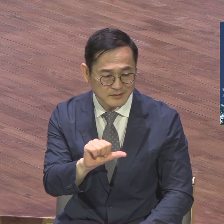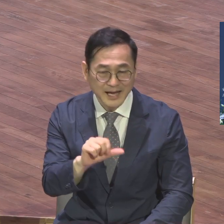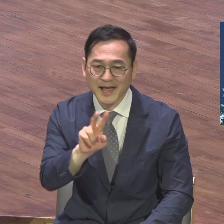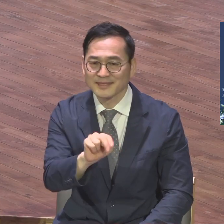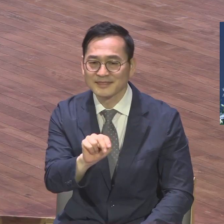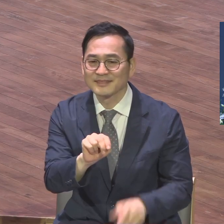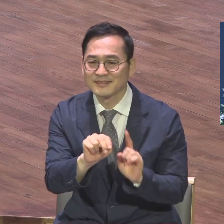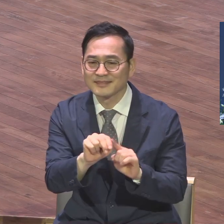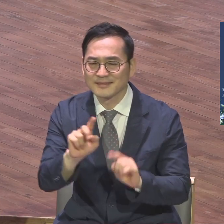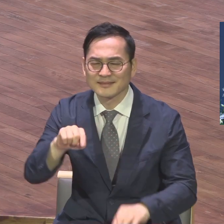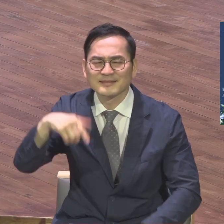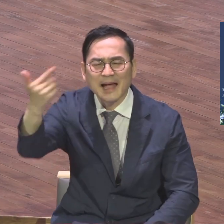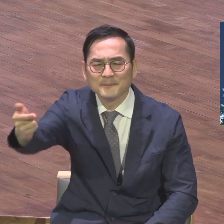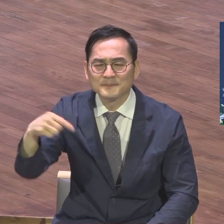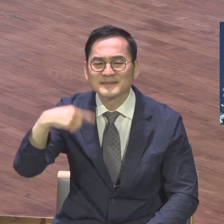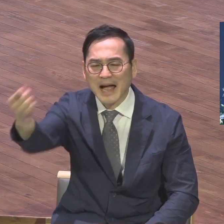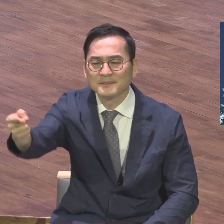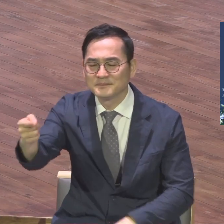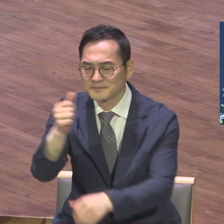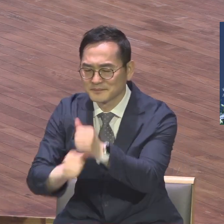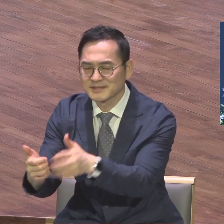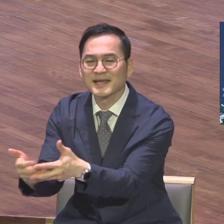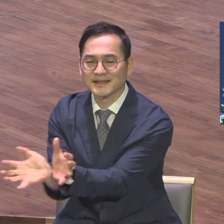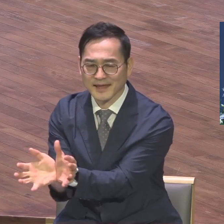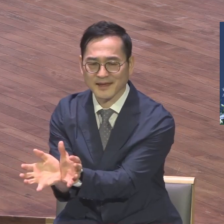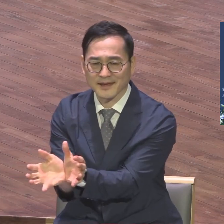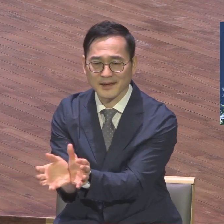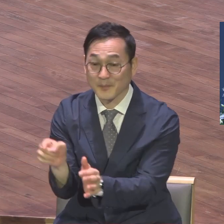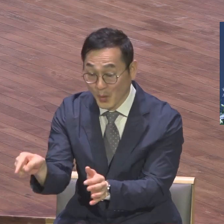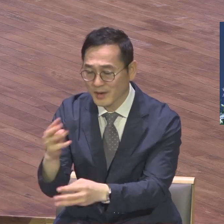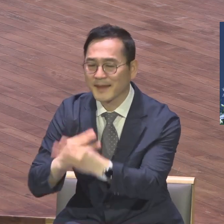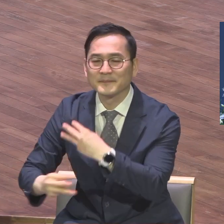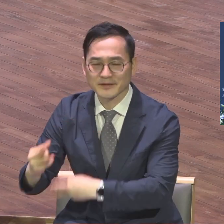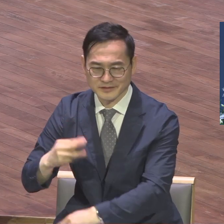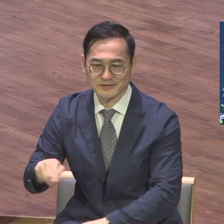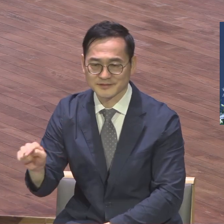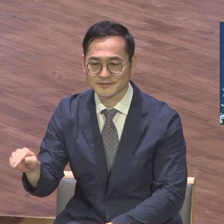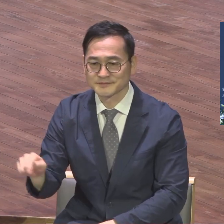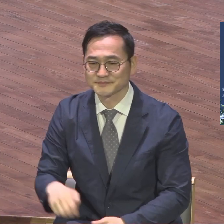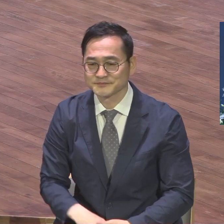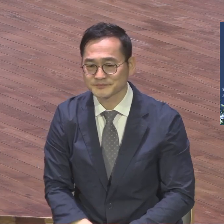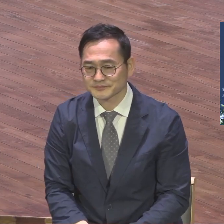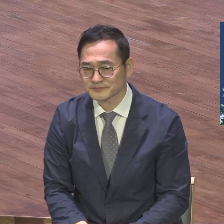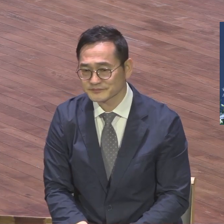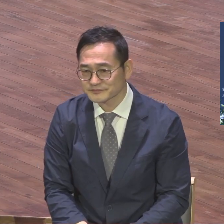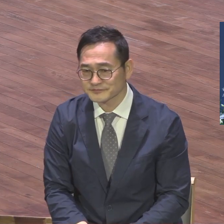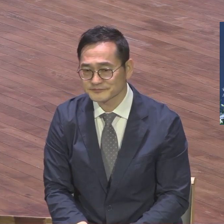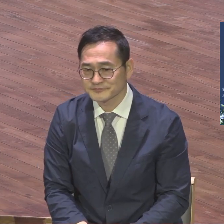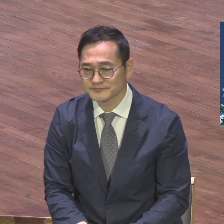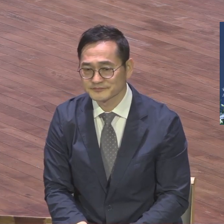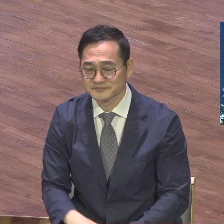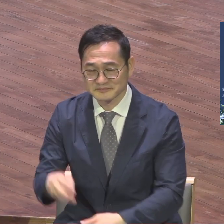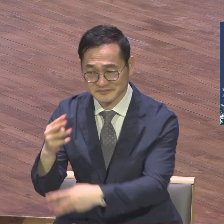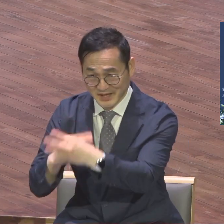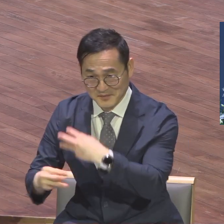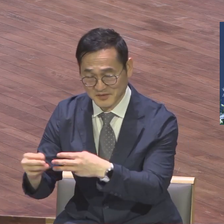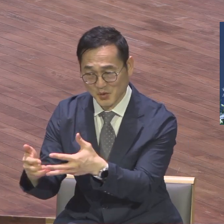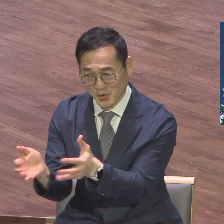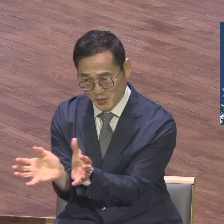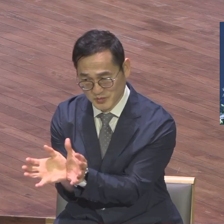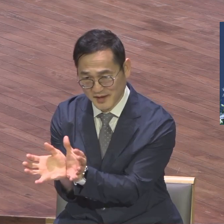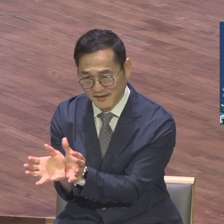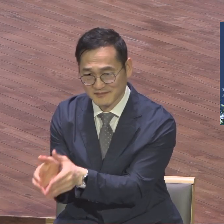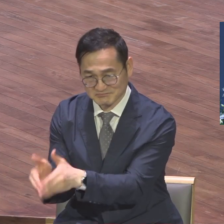다음 세대죠. 다음 세대. 다시 말하면 렘넌트죠. 렘넌트. 다음 세대 책임지는 렘넌트 공동체를